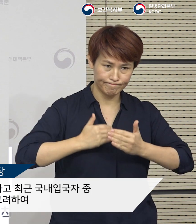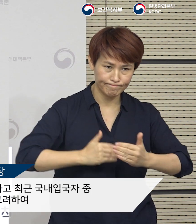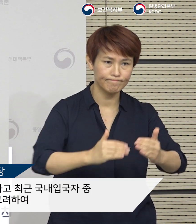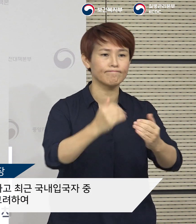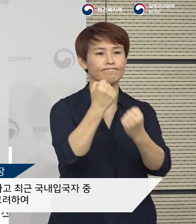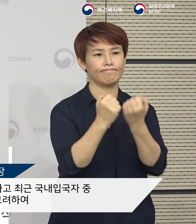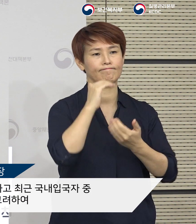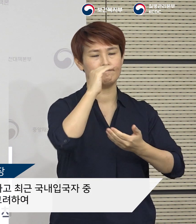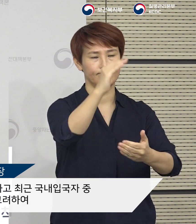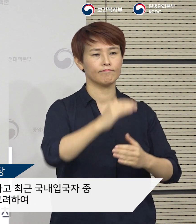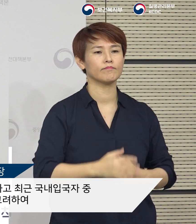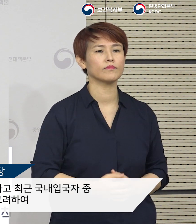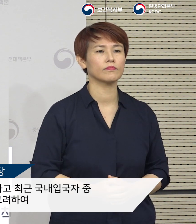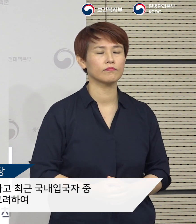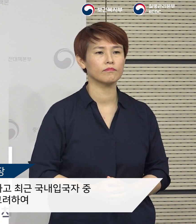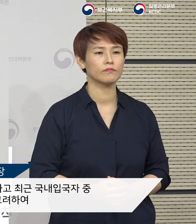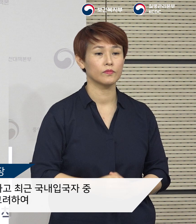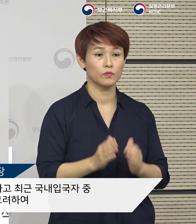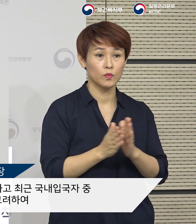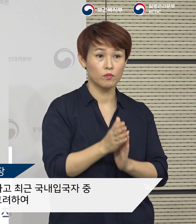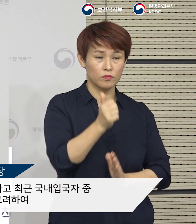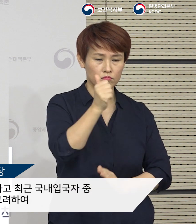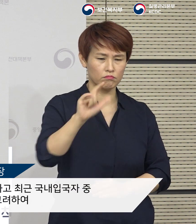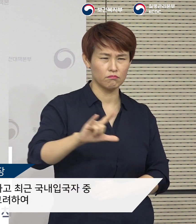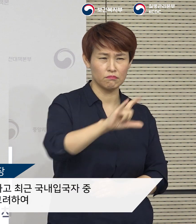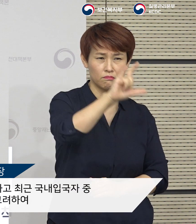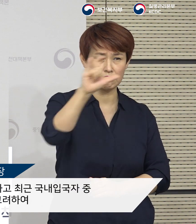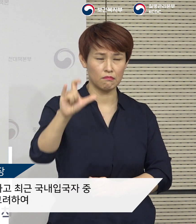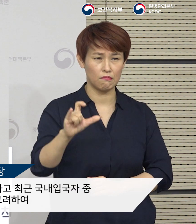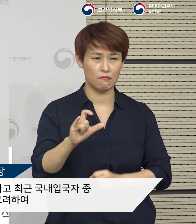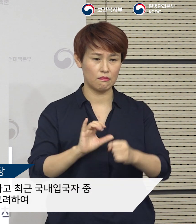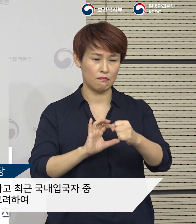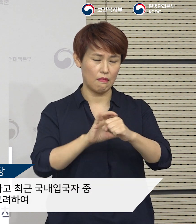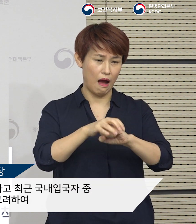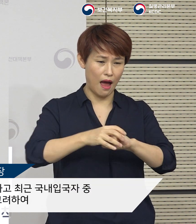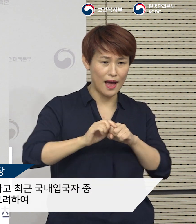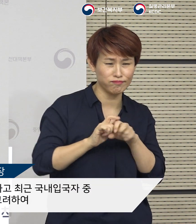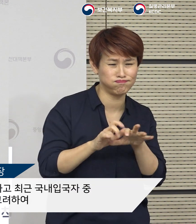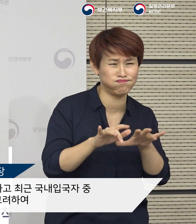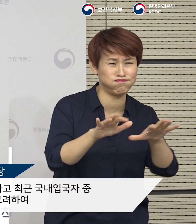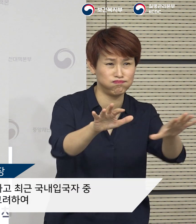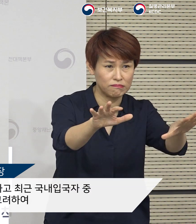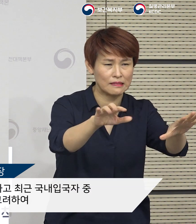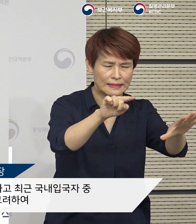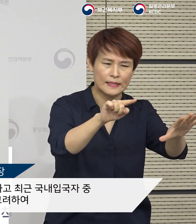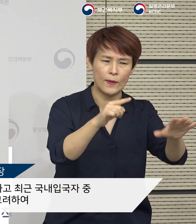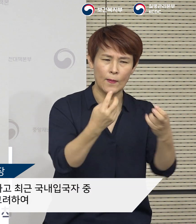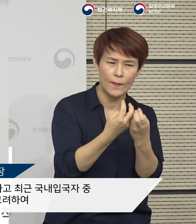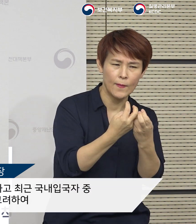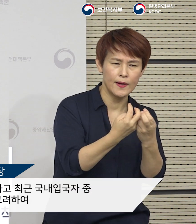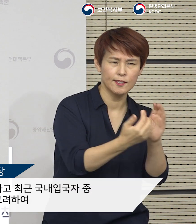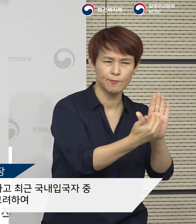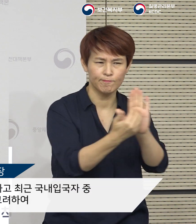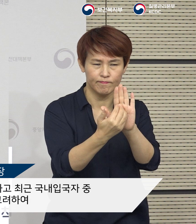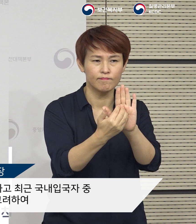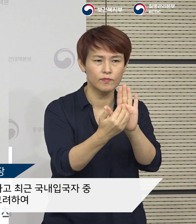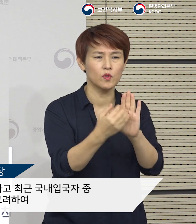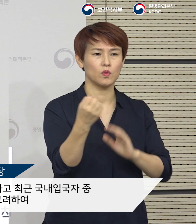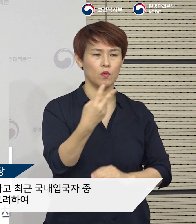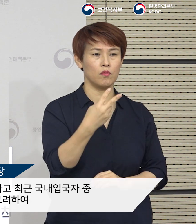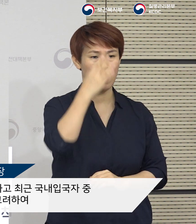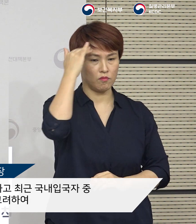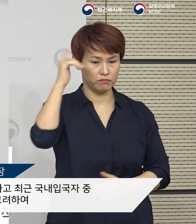설명드리겠습니다. 중대본은 코로나19의 세계적 대유행에 대응하고 최근 국내 입국자 중